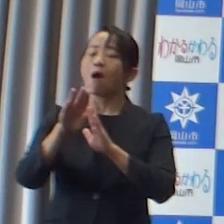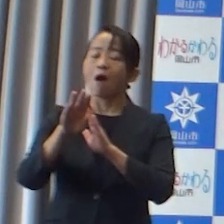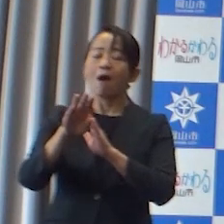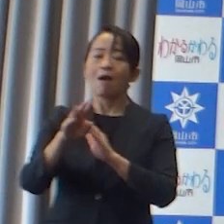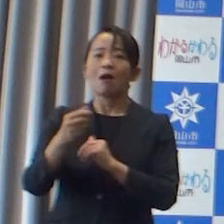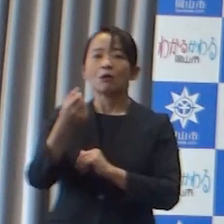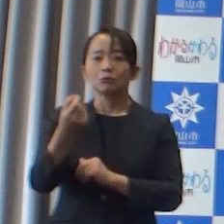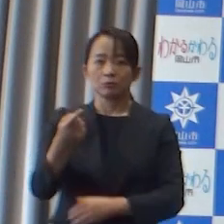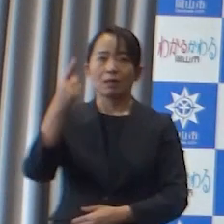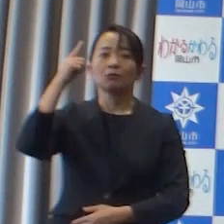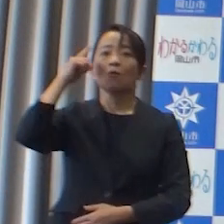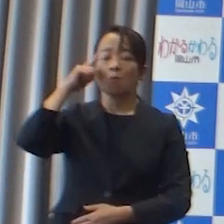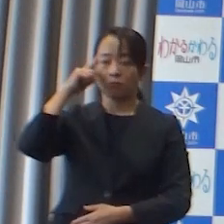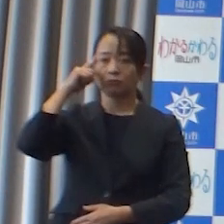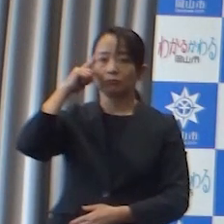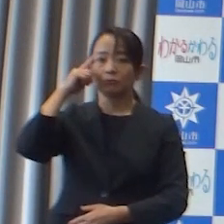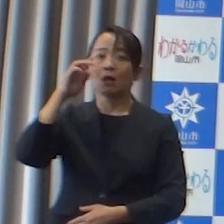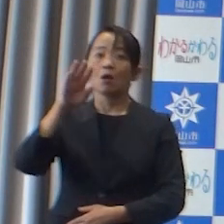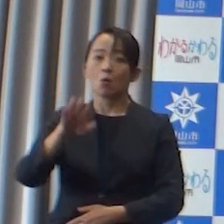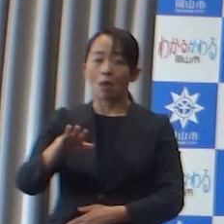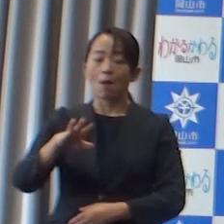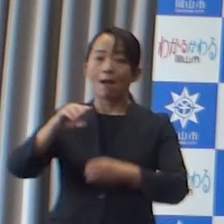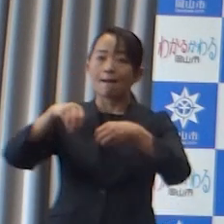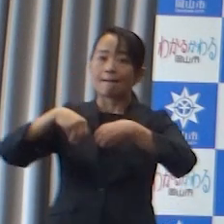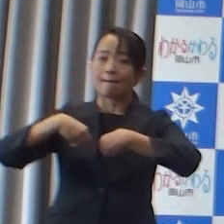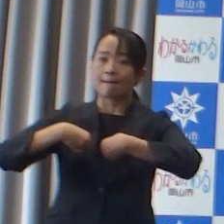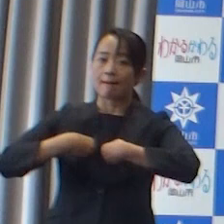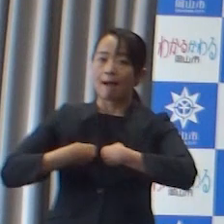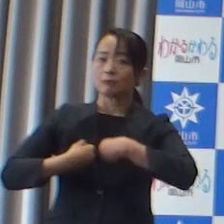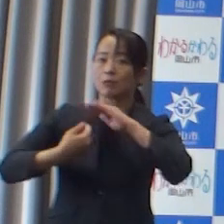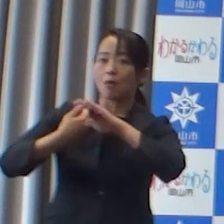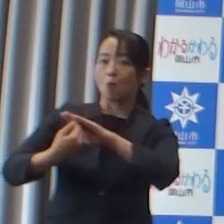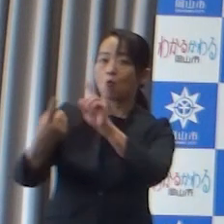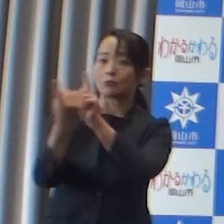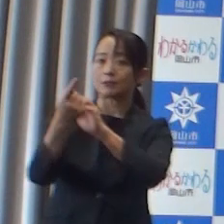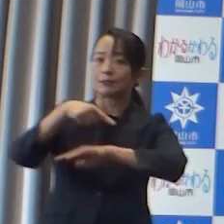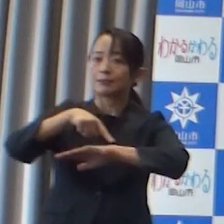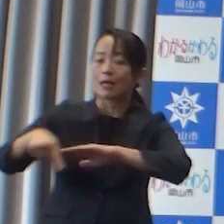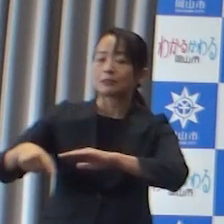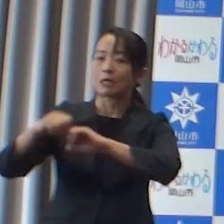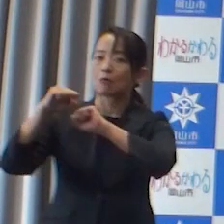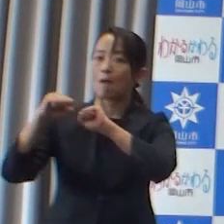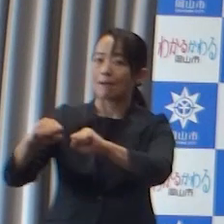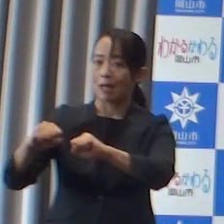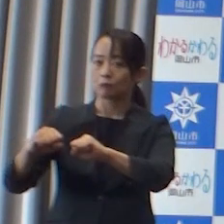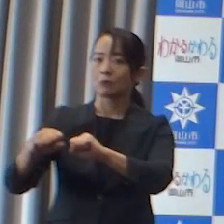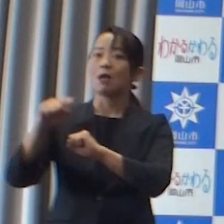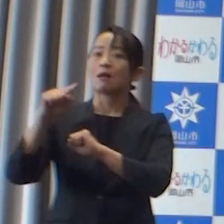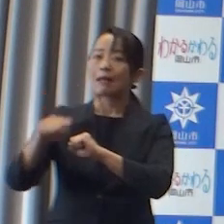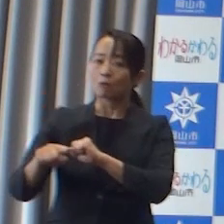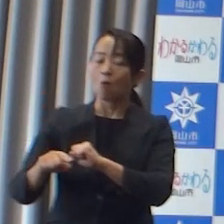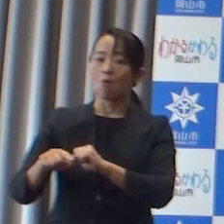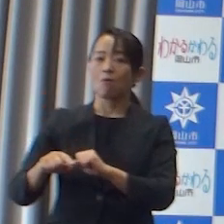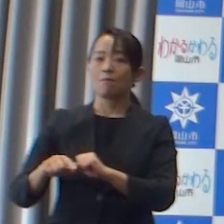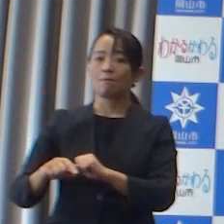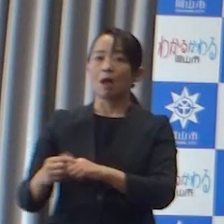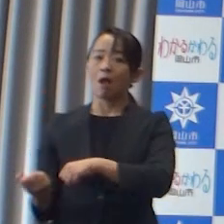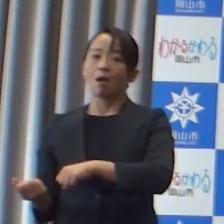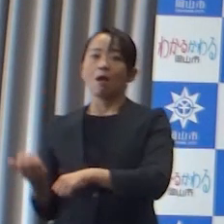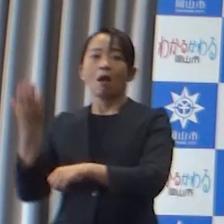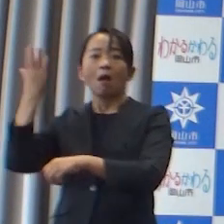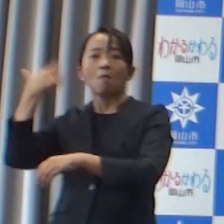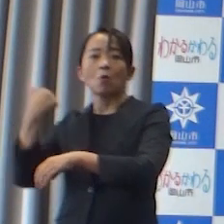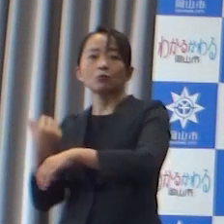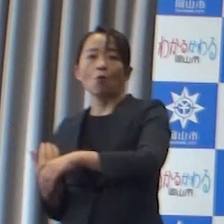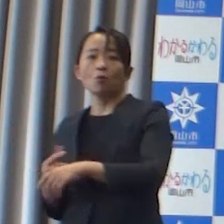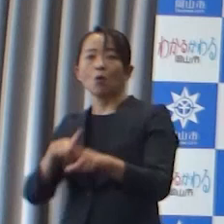ね、感染対策には払うものの、やっぱり元の生活に戻っていくっていうの